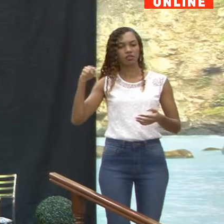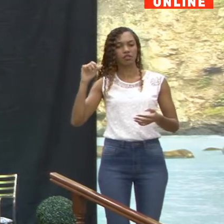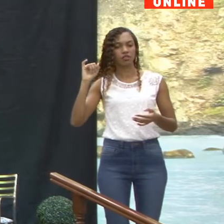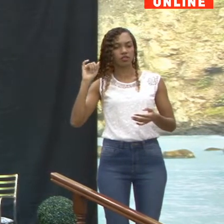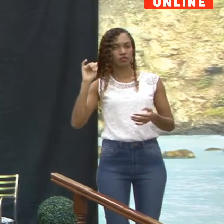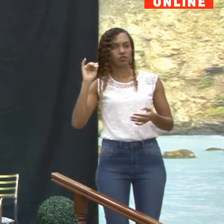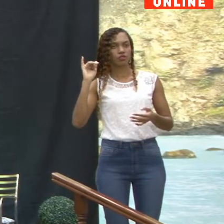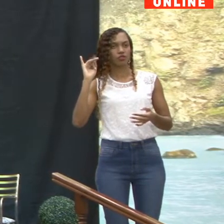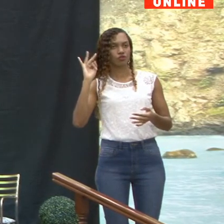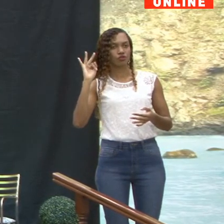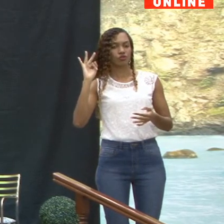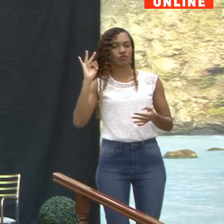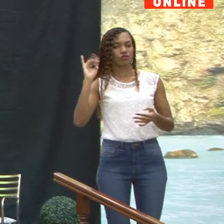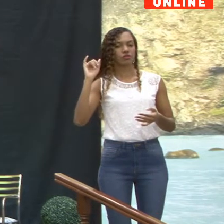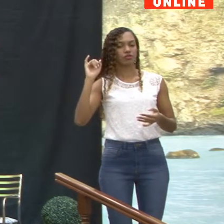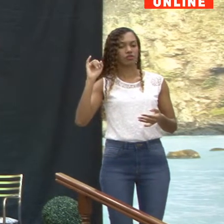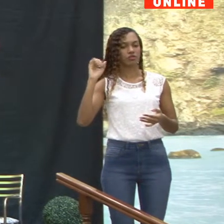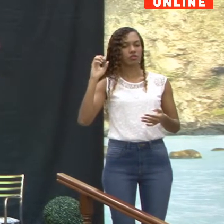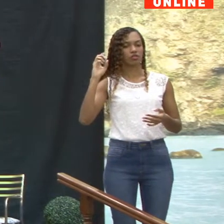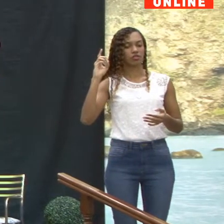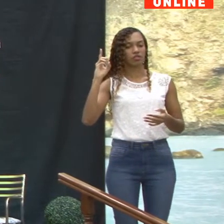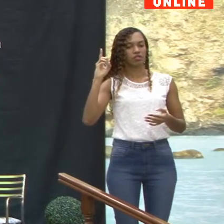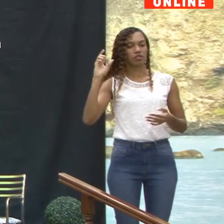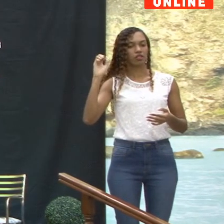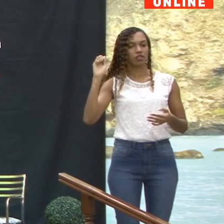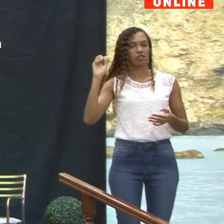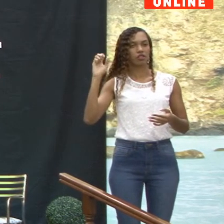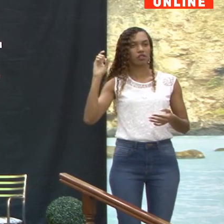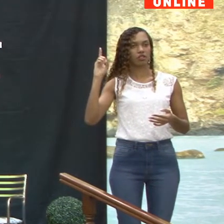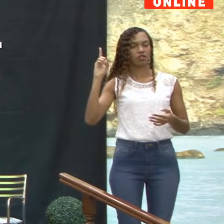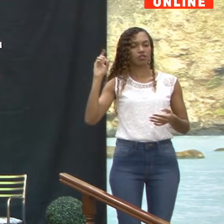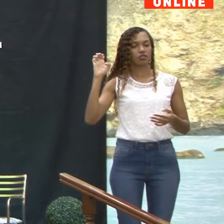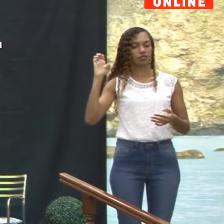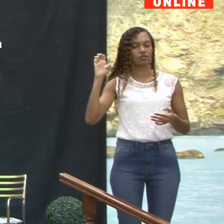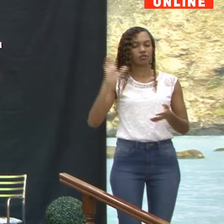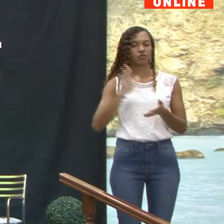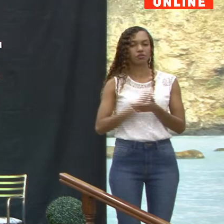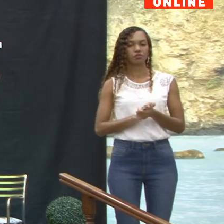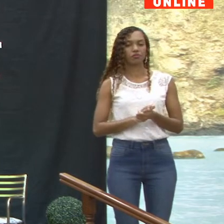Hoje nós estamos celebrando porque a nossa família, ela tem uma identidade em Cristo.